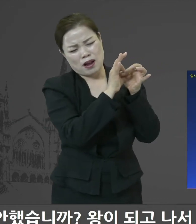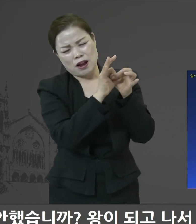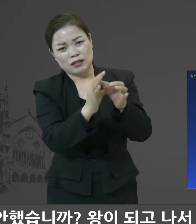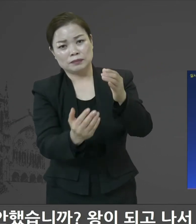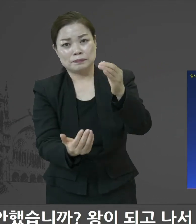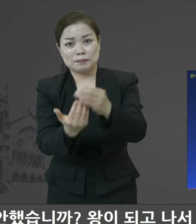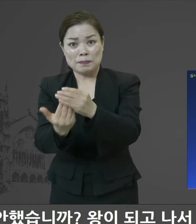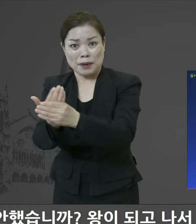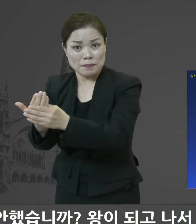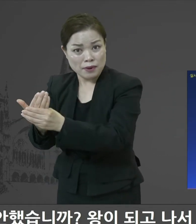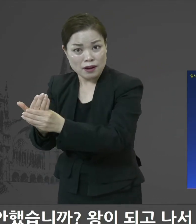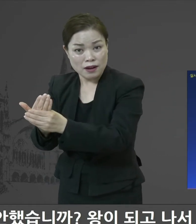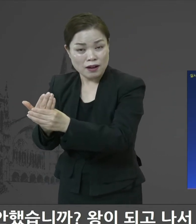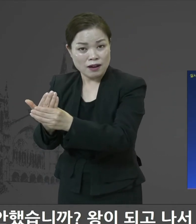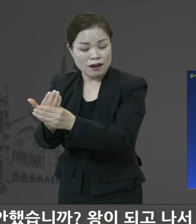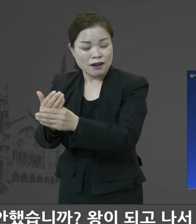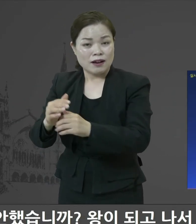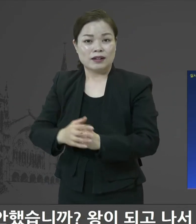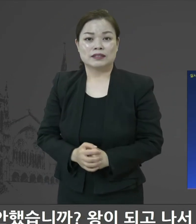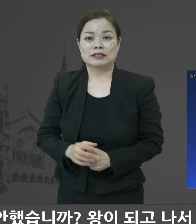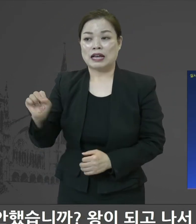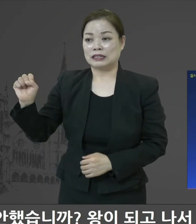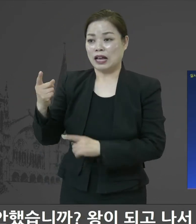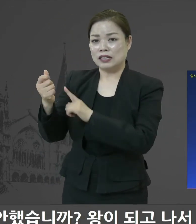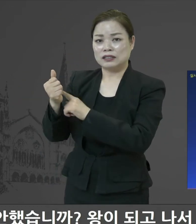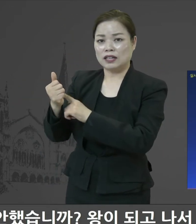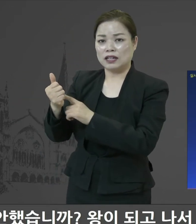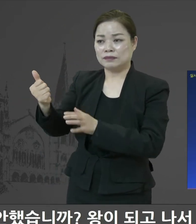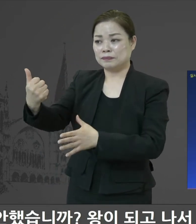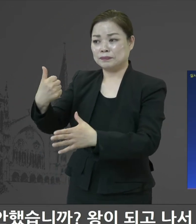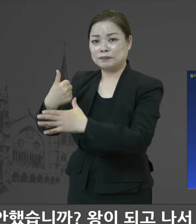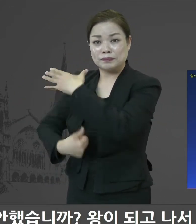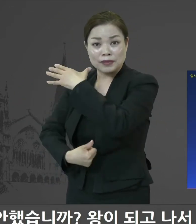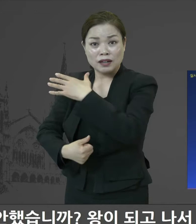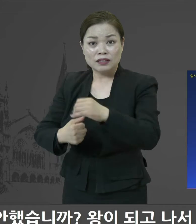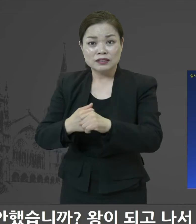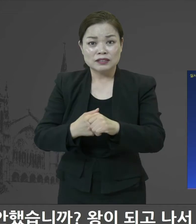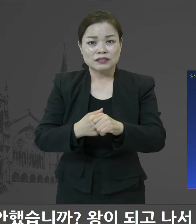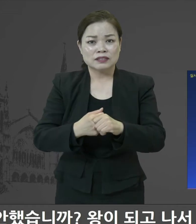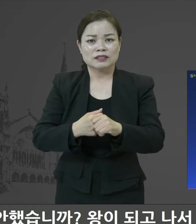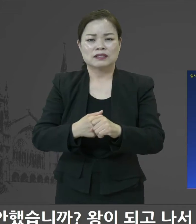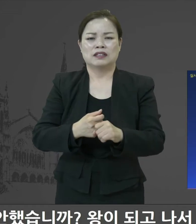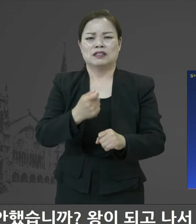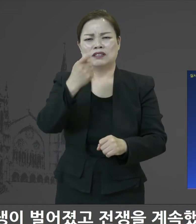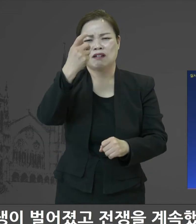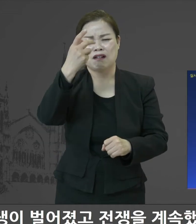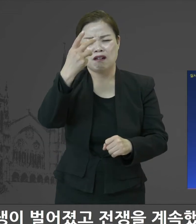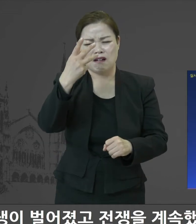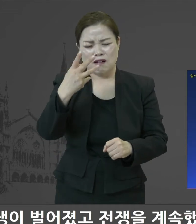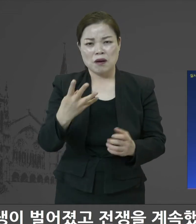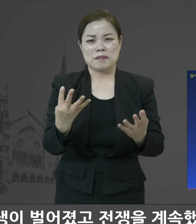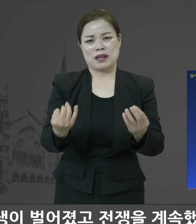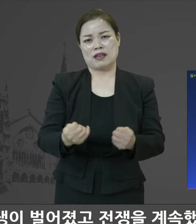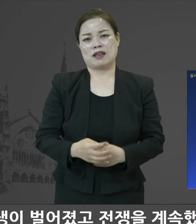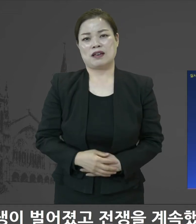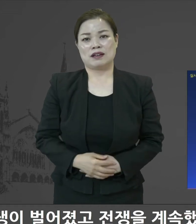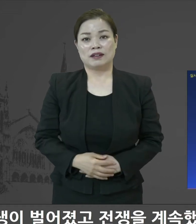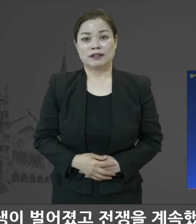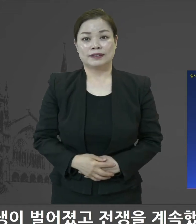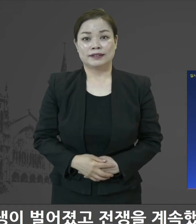펼쳤습니다. 그야말로 다윗의 목숨을 앗아갈 일촉즉발의 상황이 한두 번이 아니었던 거죠.